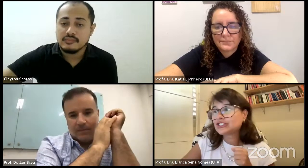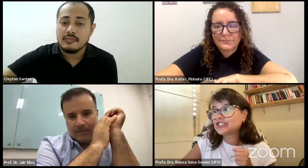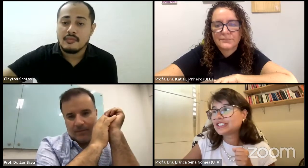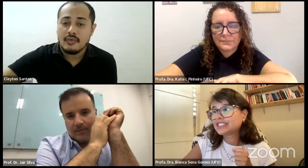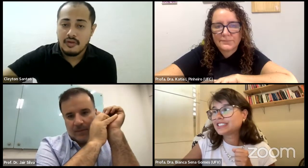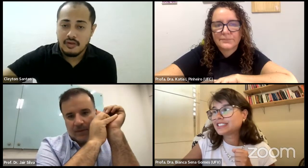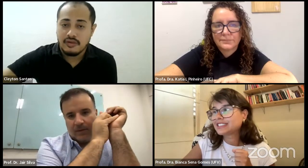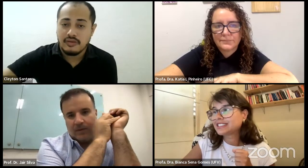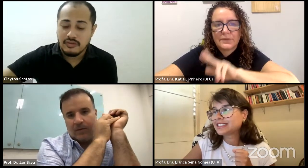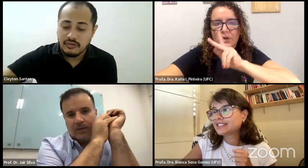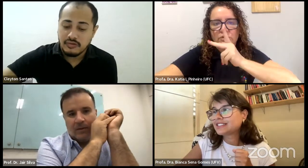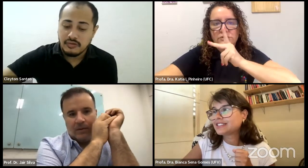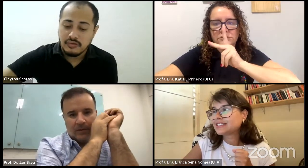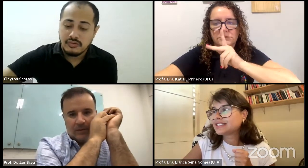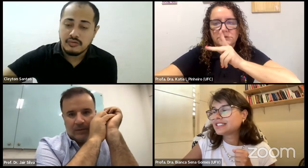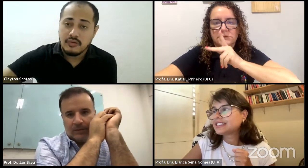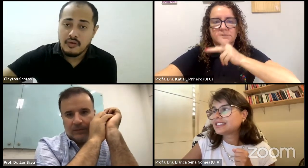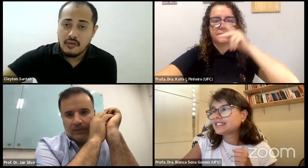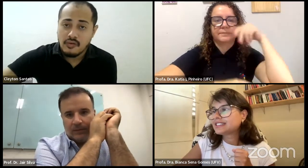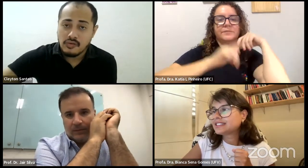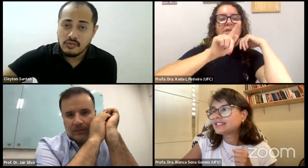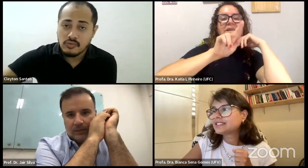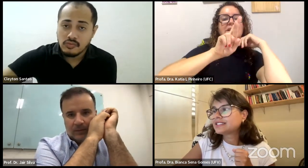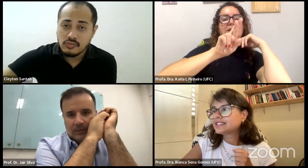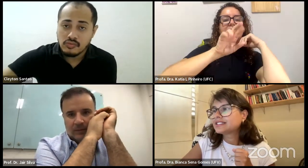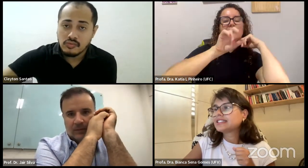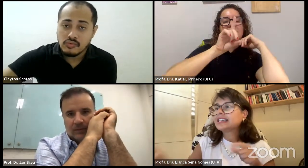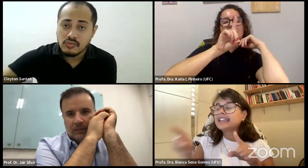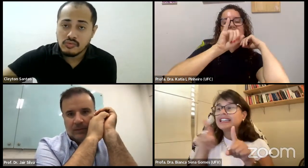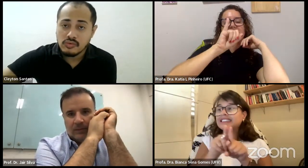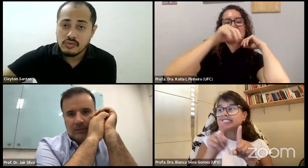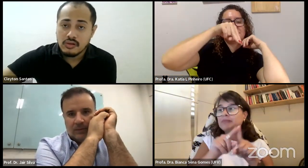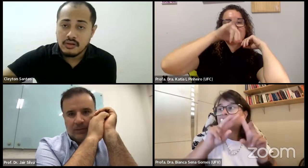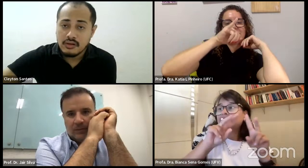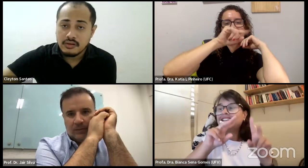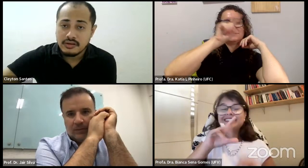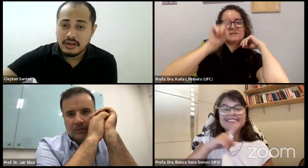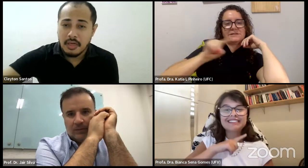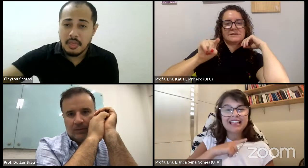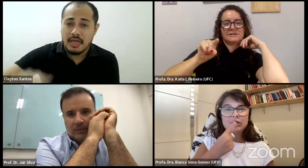muita coisa de dias, de fato, que traz sobre, ele traz sobre fonologia, né?